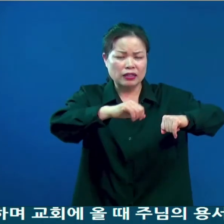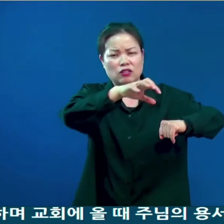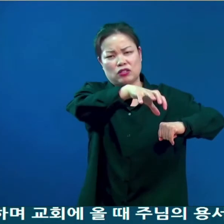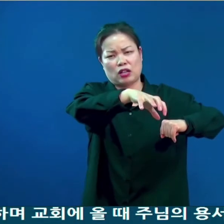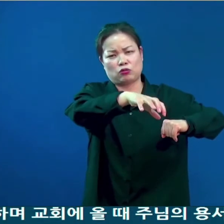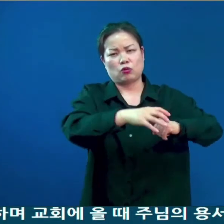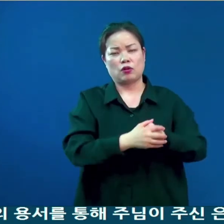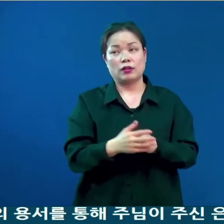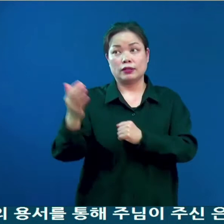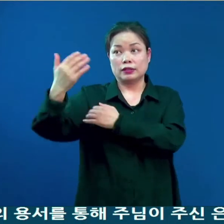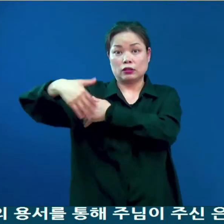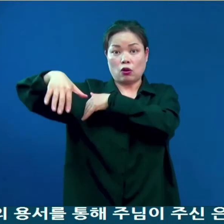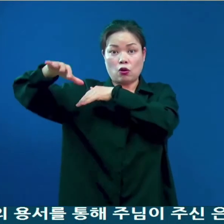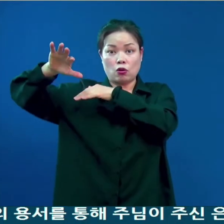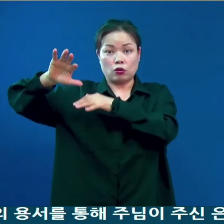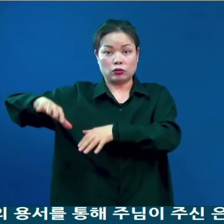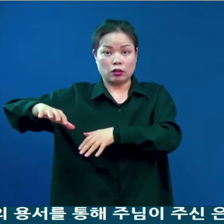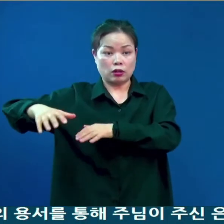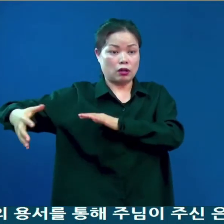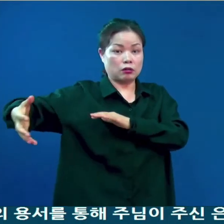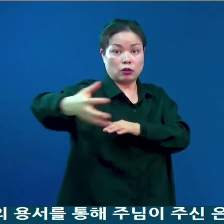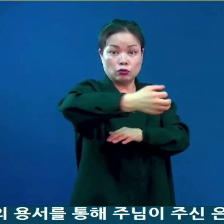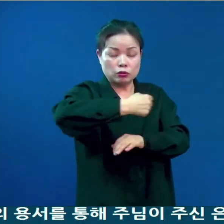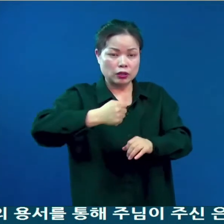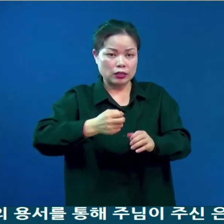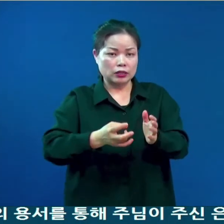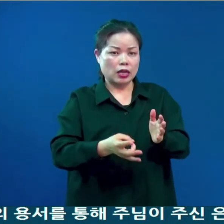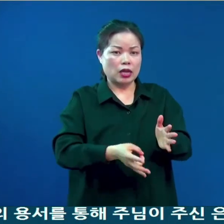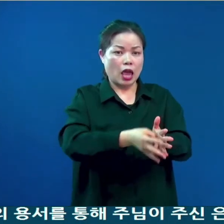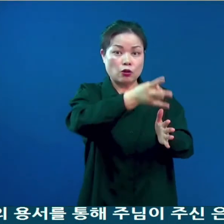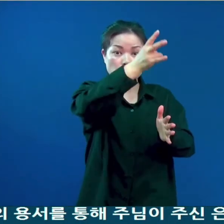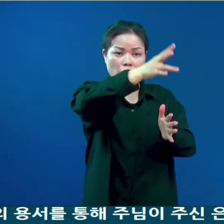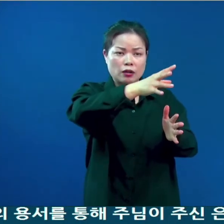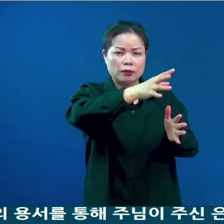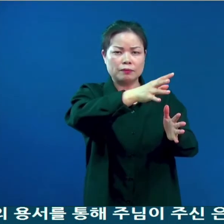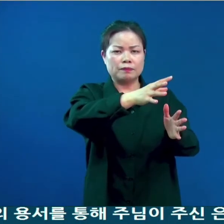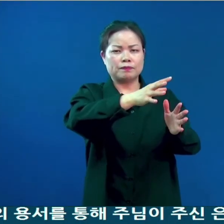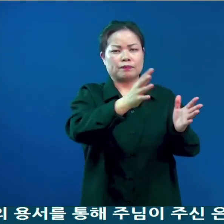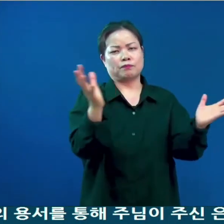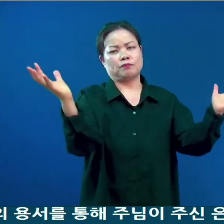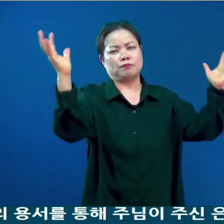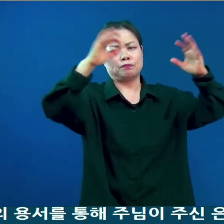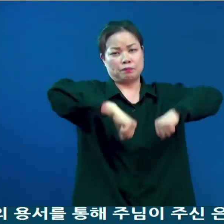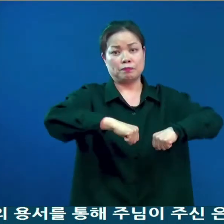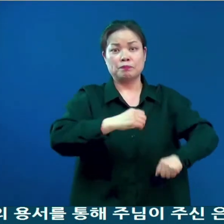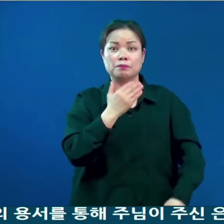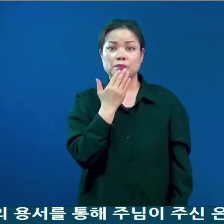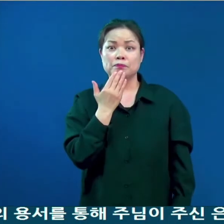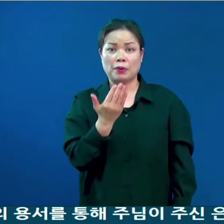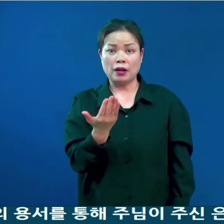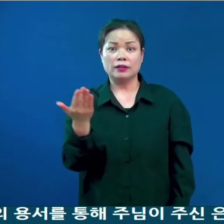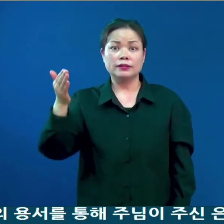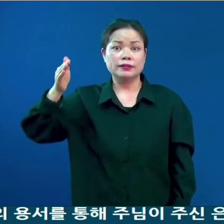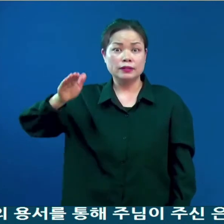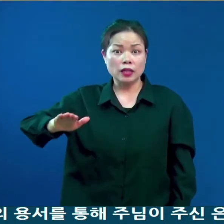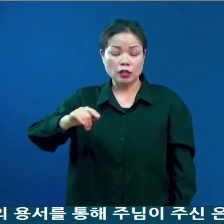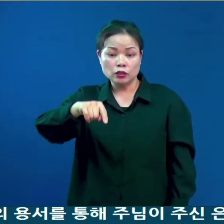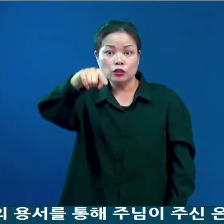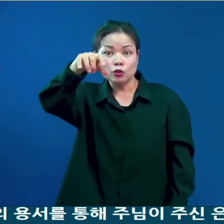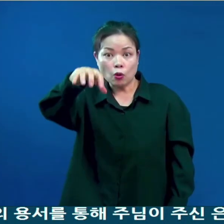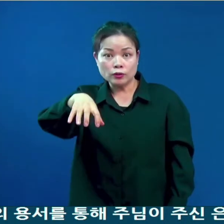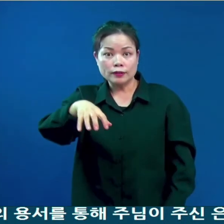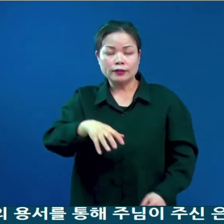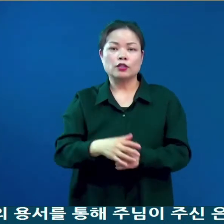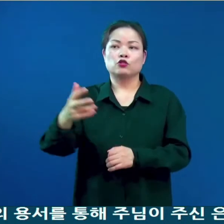장소입니다. 천사가 손을 거두지 않았으면 사실은 예루살렘 자체가 멸망 할 수밖에 없는 곳인데 그